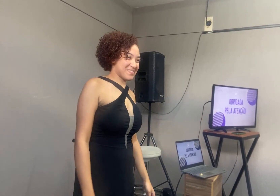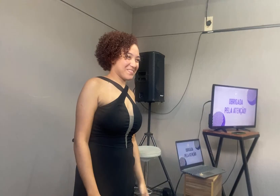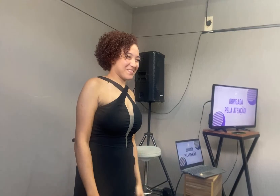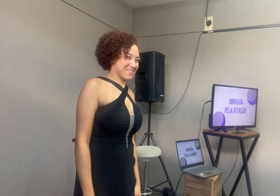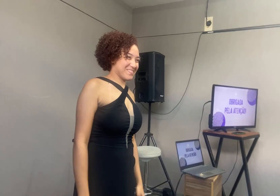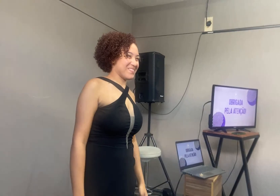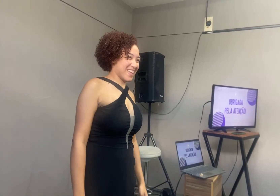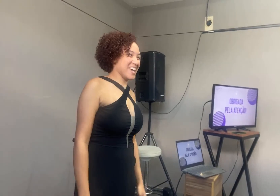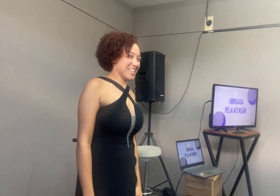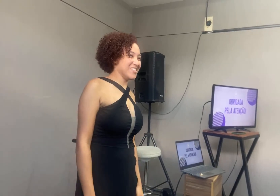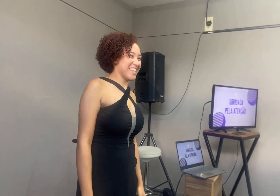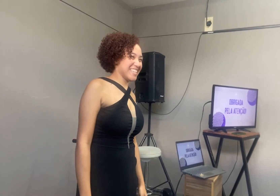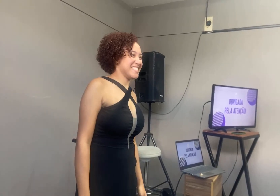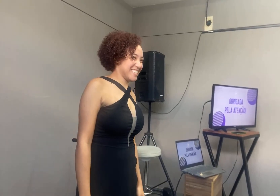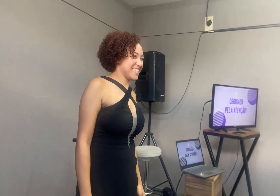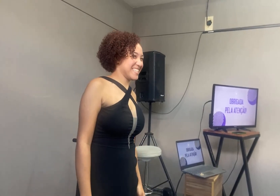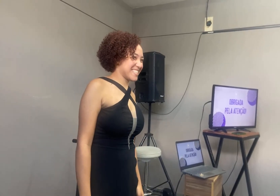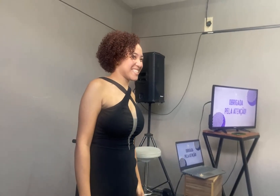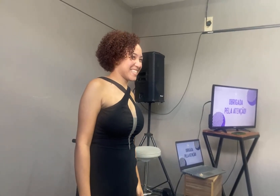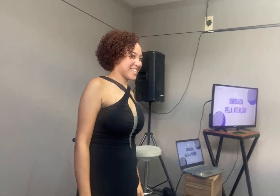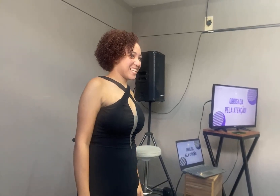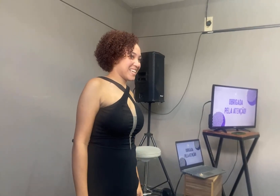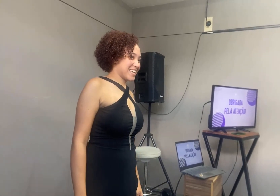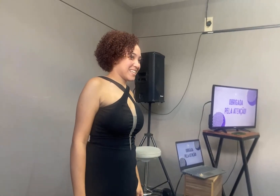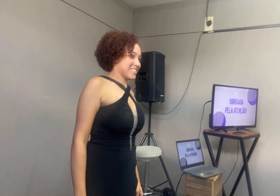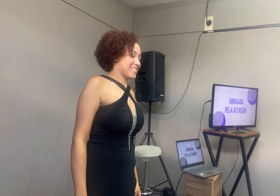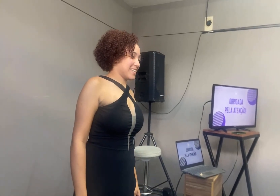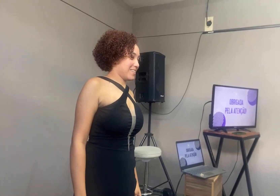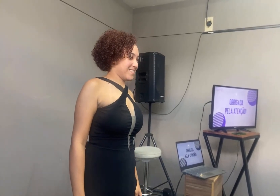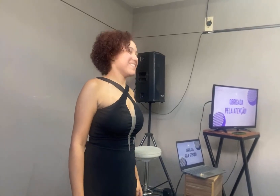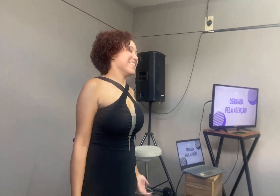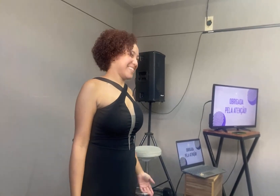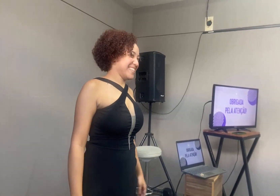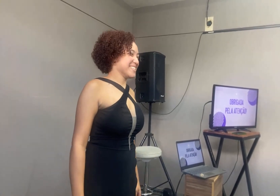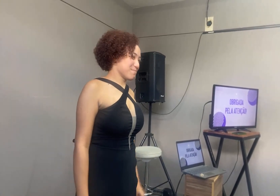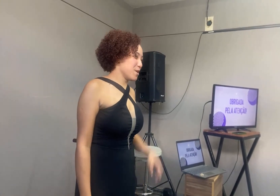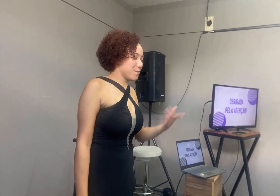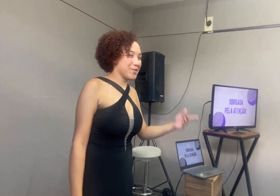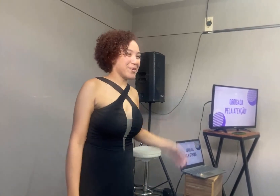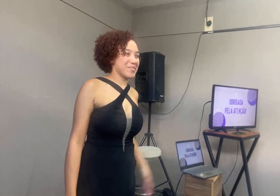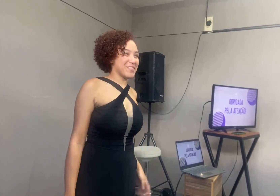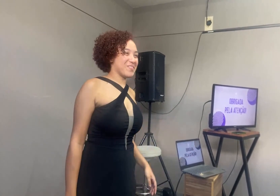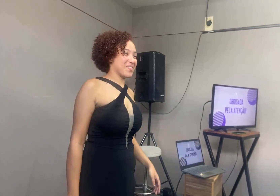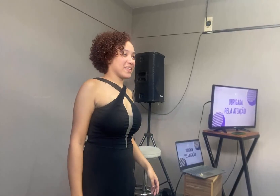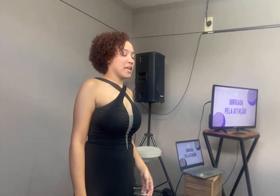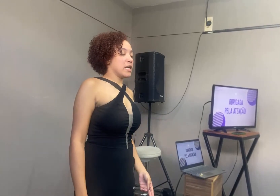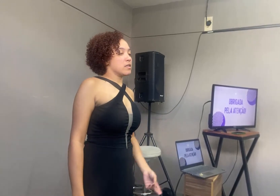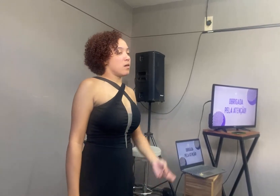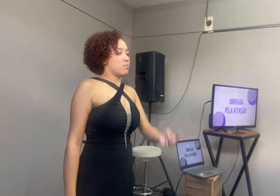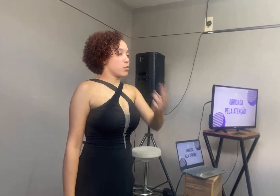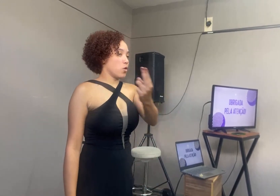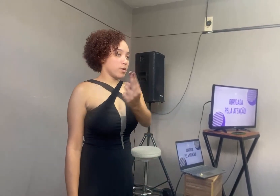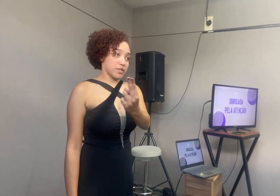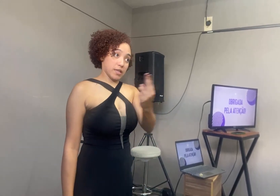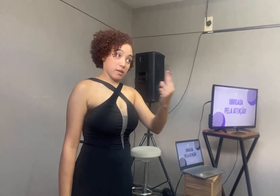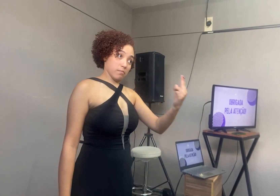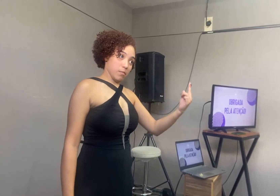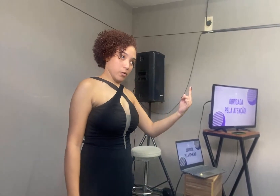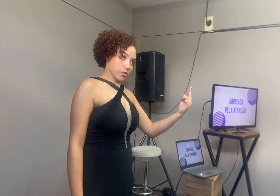Você está repetindo. É redundante. Meu nome. Isso, meu nome. Meu nome. Então, você, meu